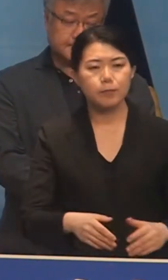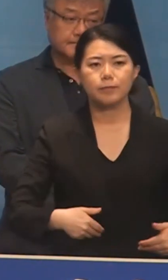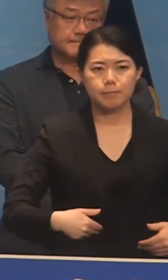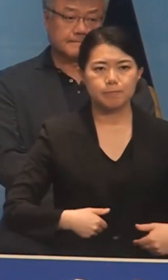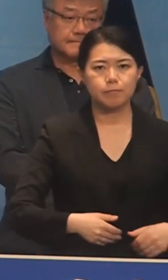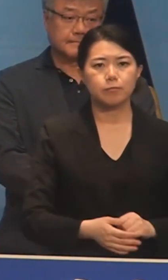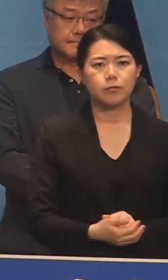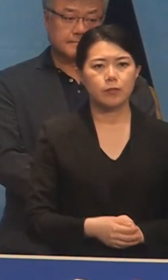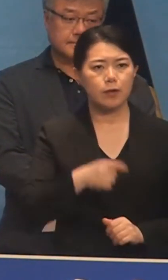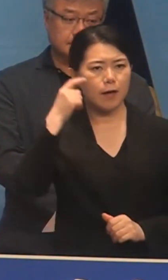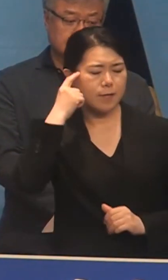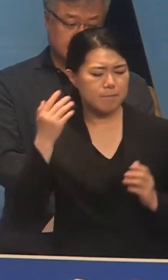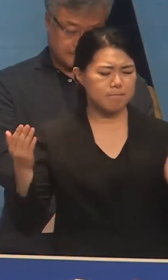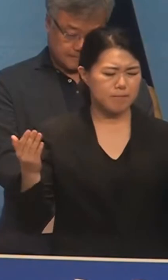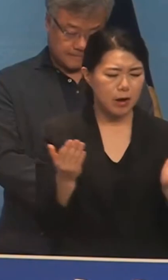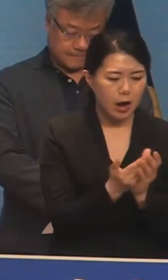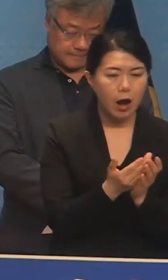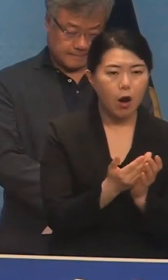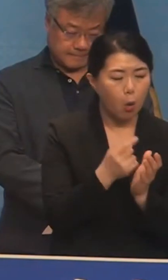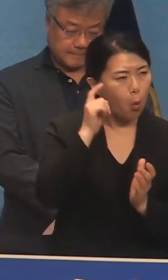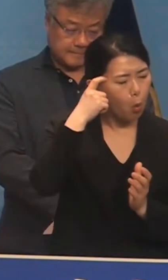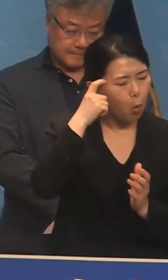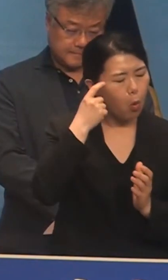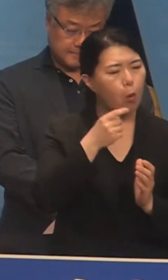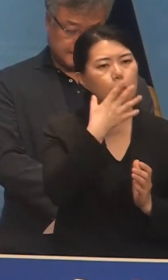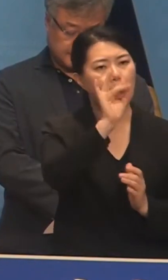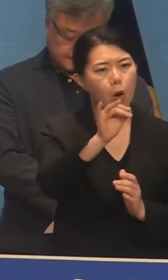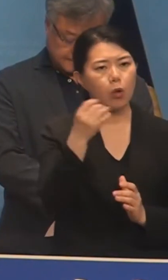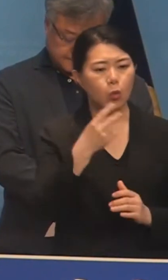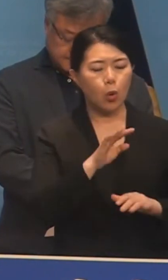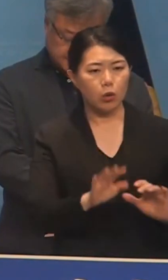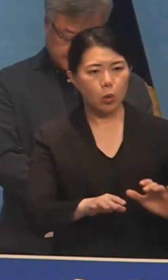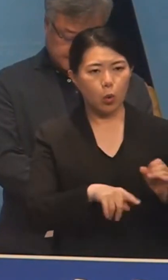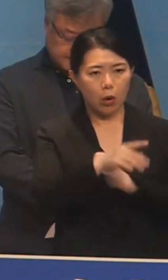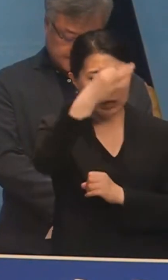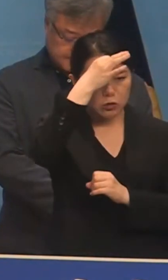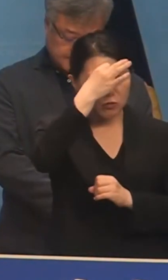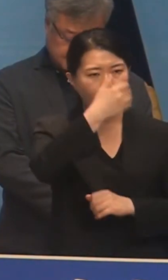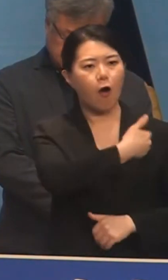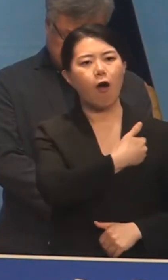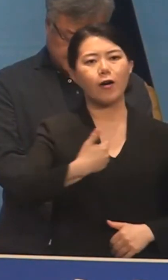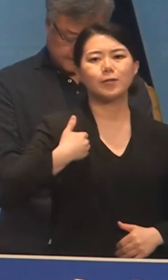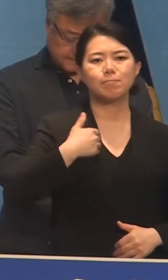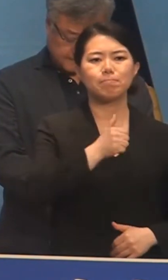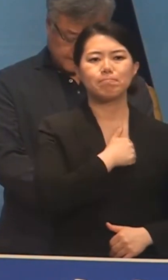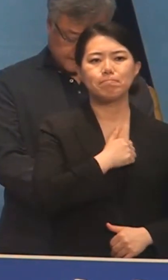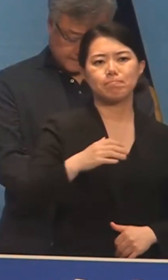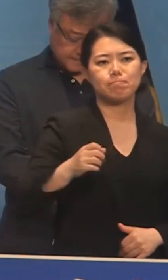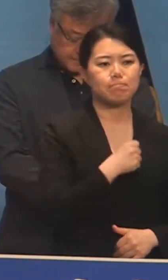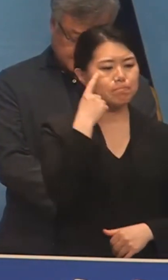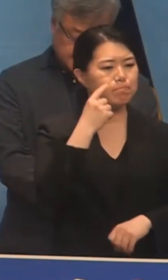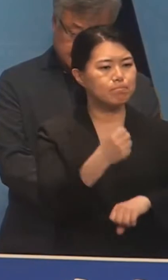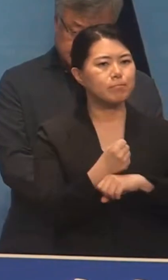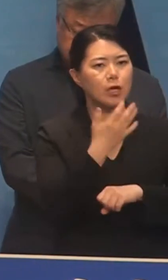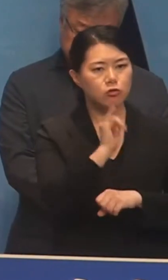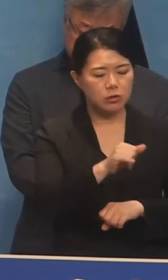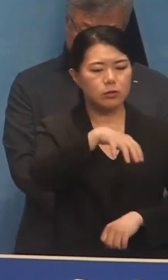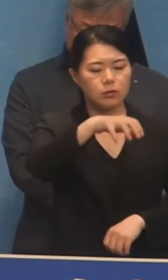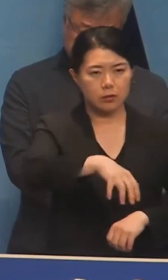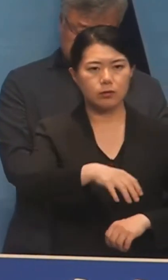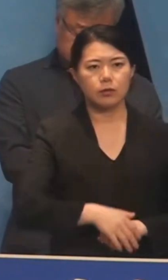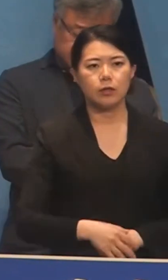과학적이고 합리적인 사고가 당연한 사회, 과학기술인이 자부심을 가지고 연구할 수 있는 나라, 아이들이